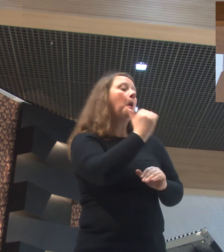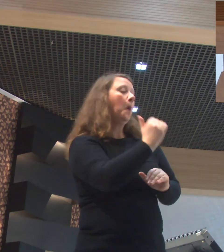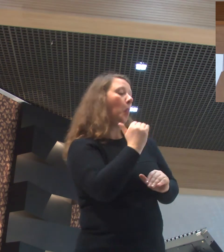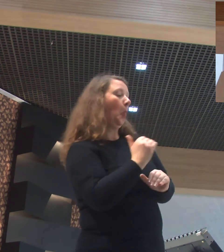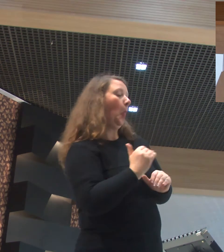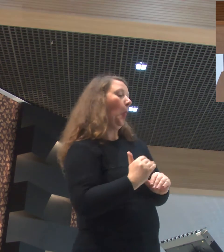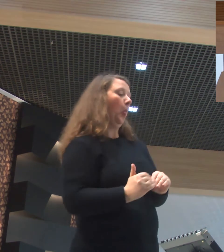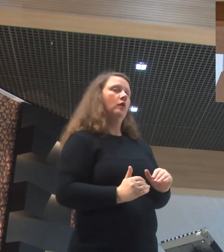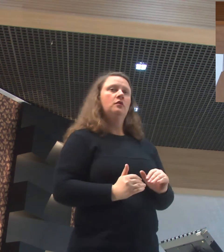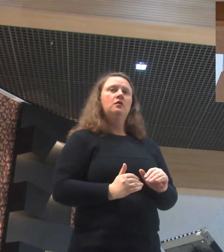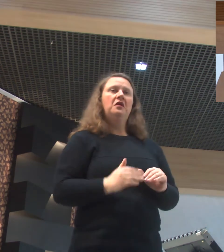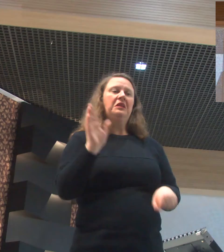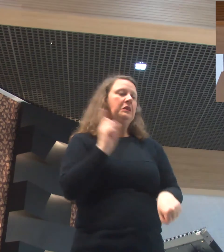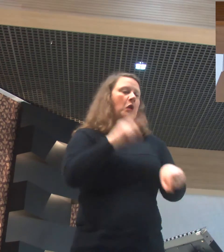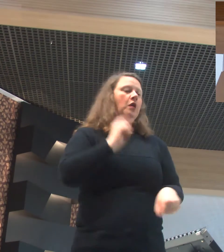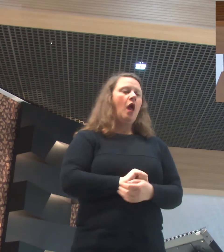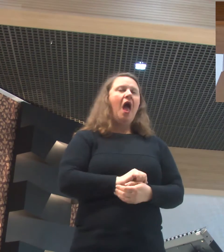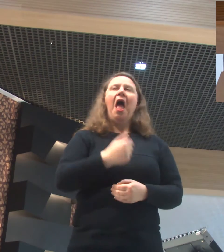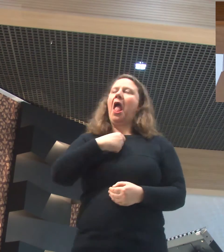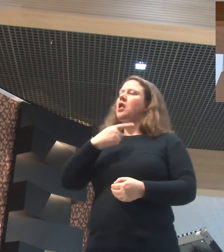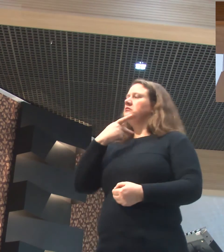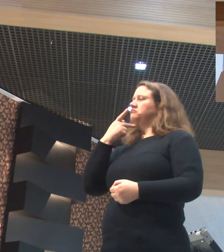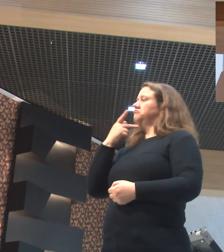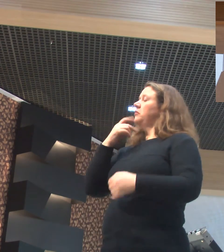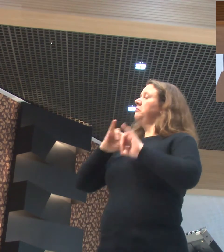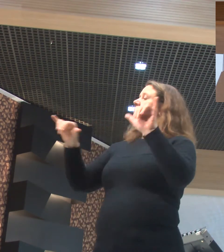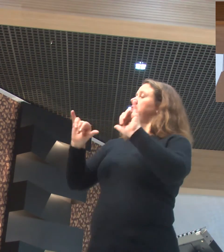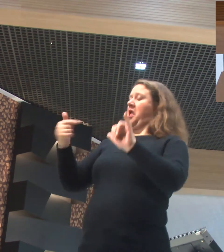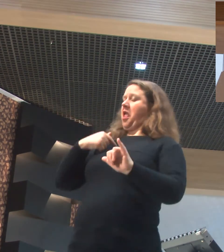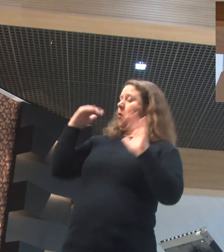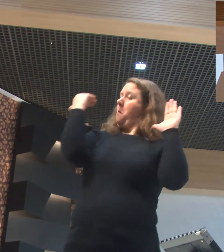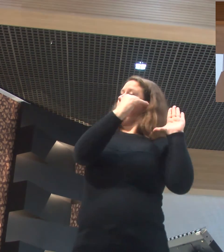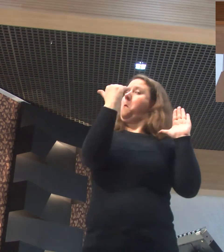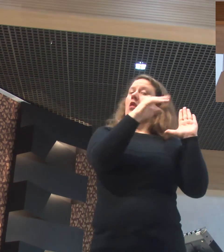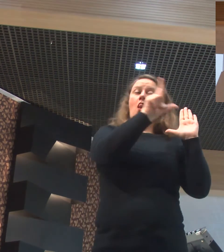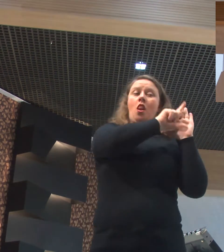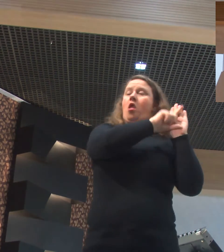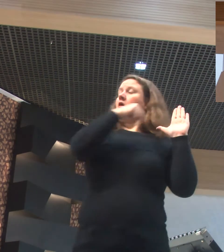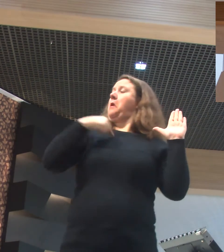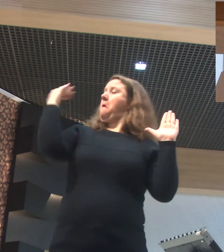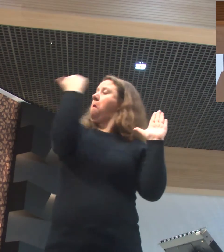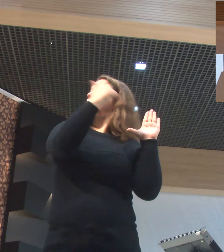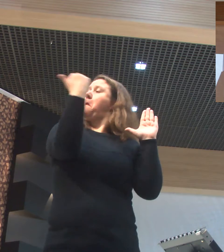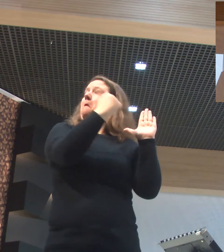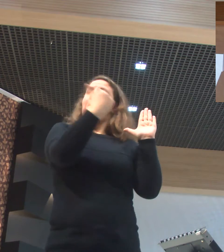legalista, mecânica. Diziam que cumpriam tudo, mas não cumpriam. Não